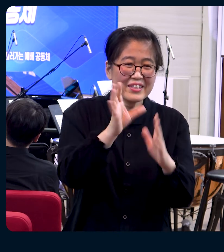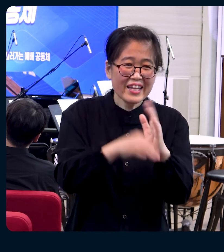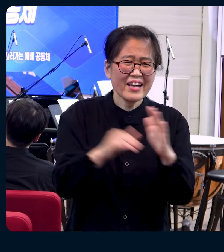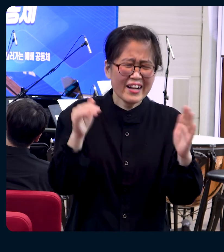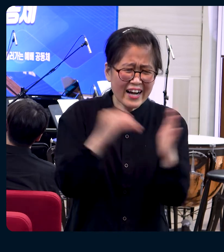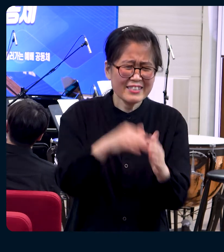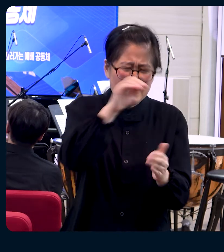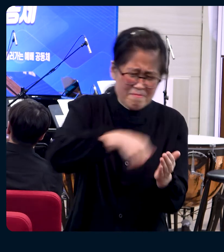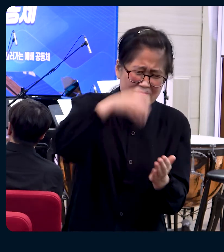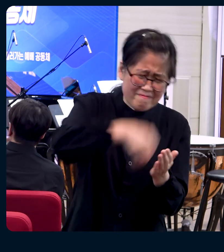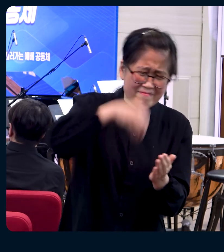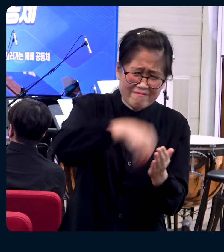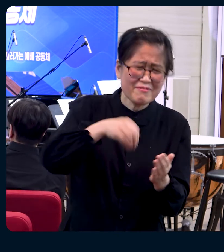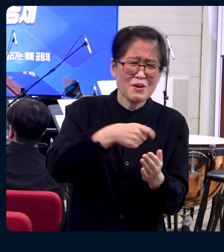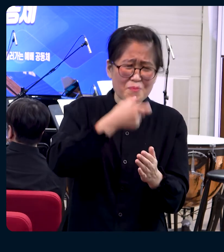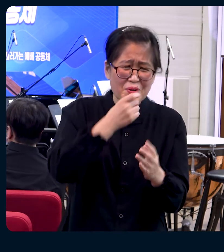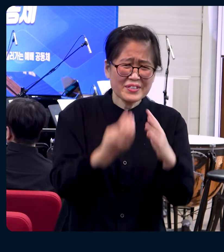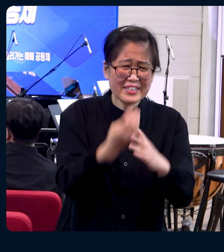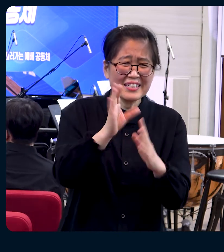판대요.